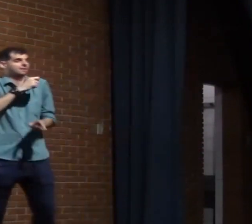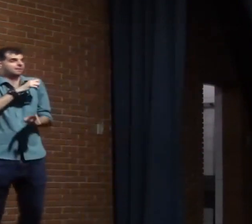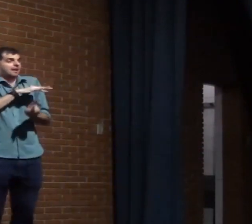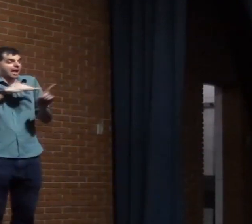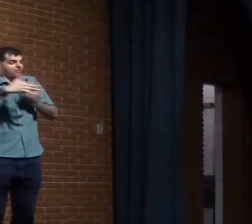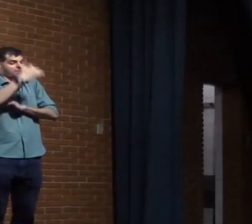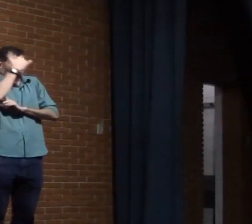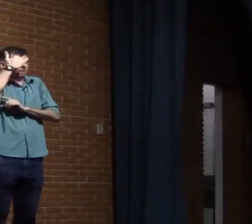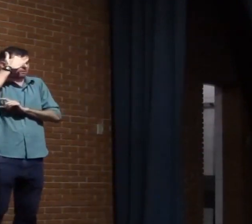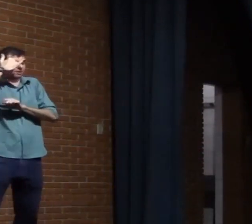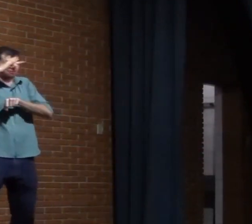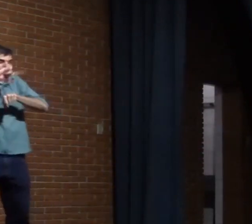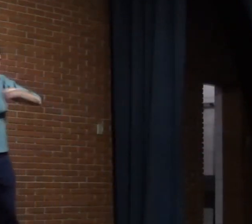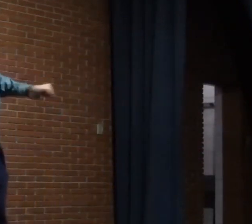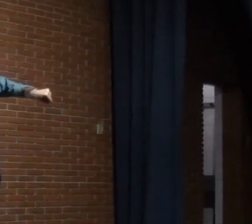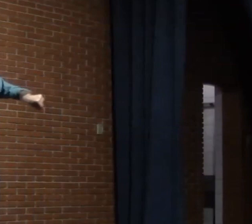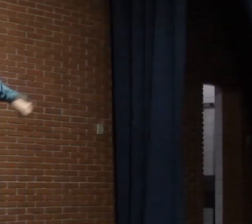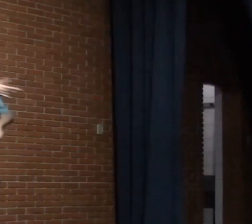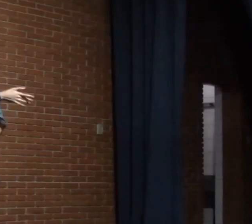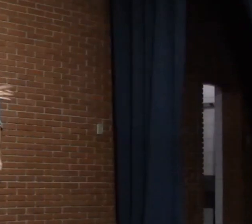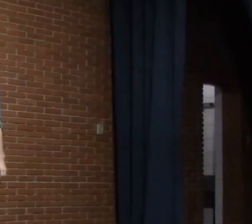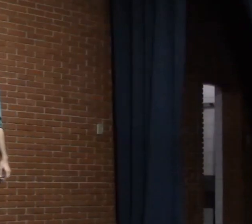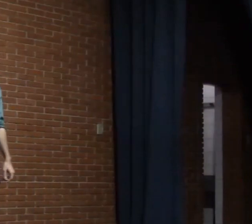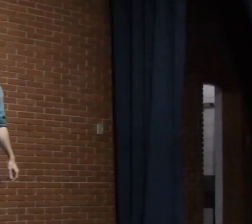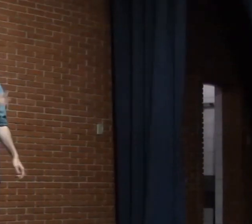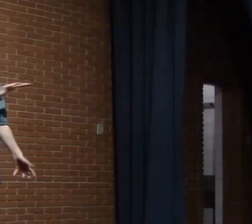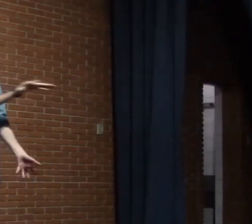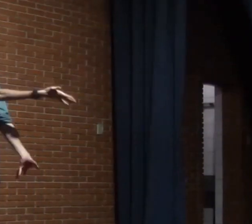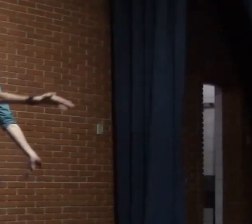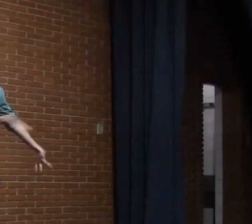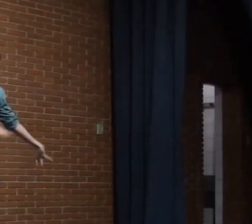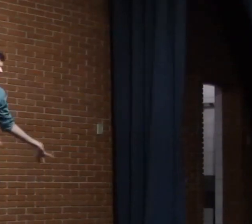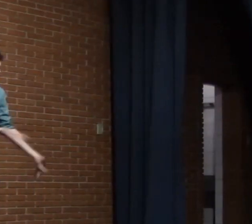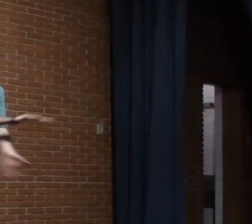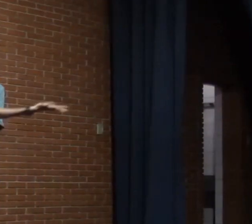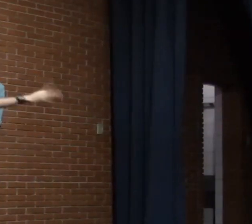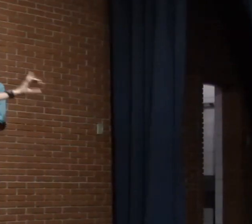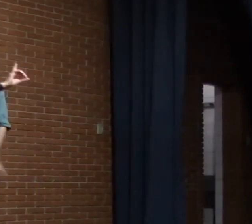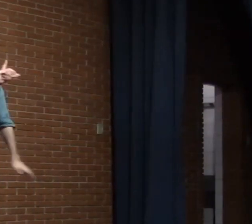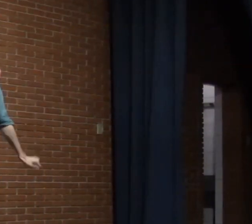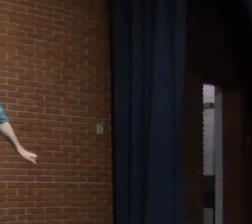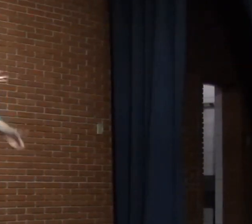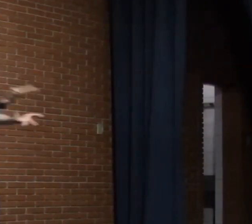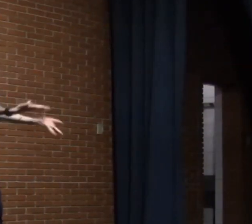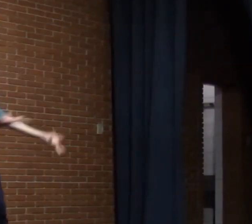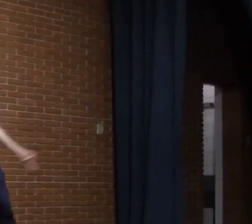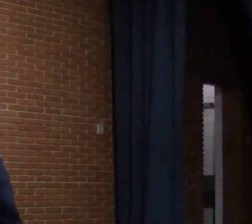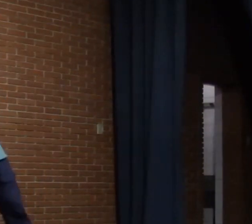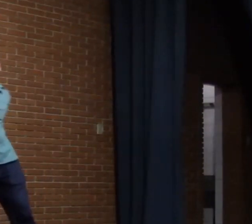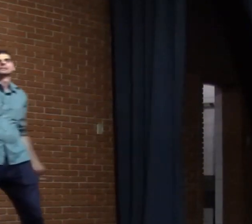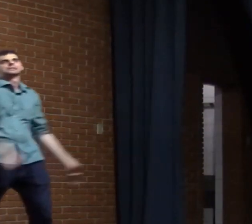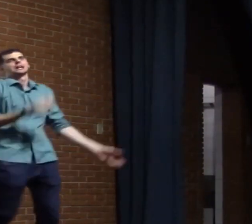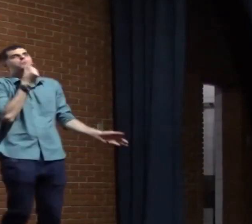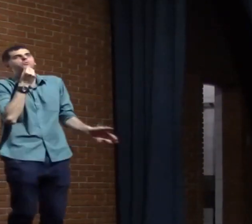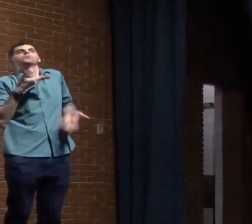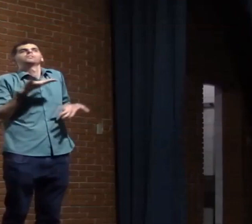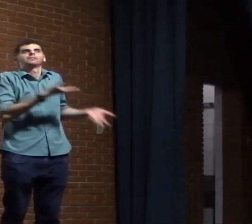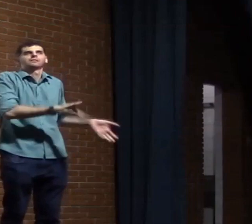por formação o surdo e os outros funcionários, né? E aí pensa, coitadinho, que dó desse surdo, desse